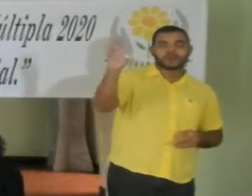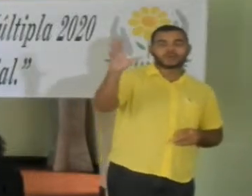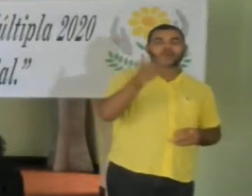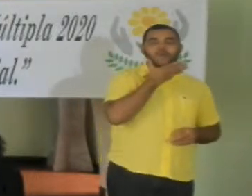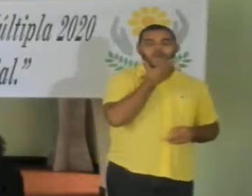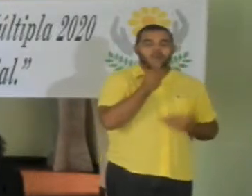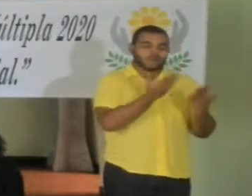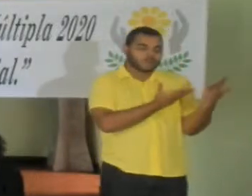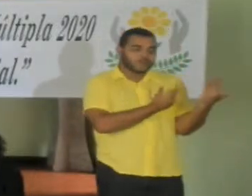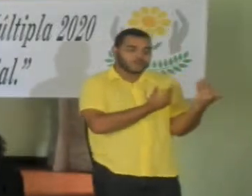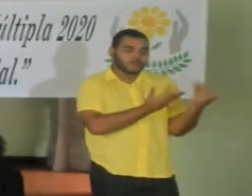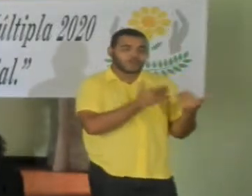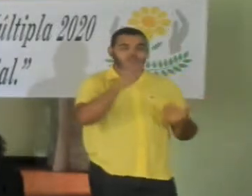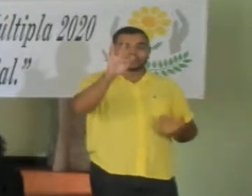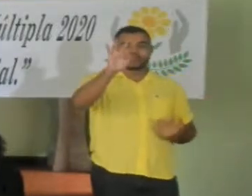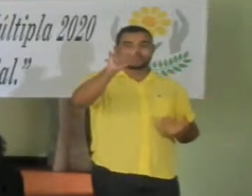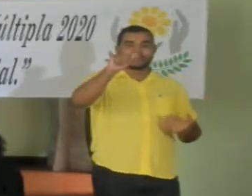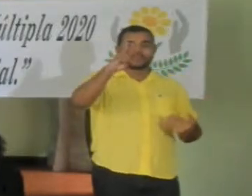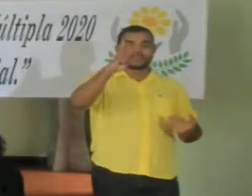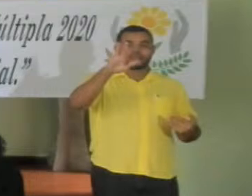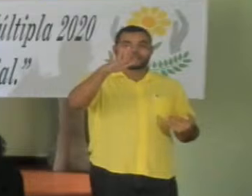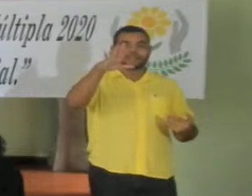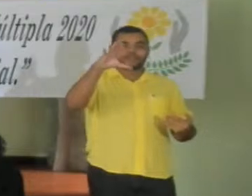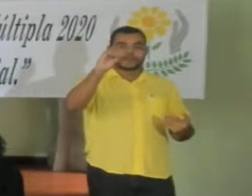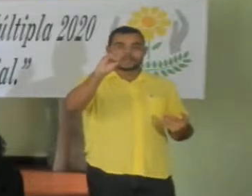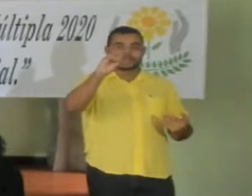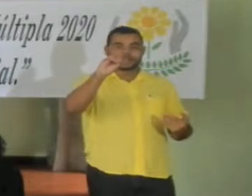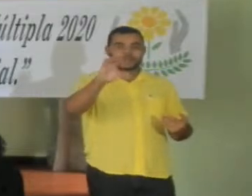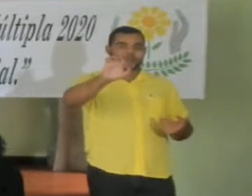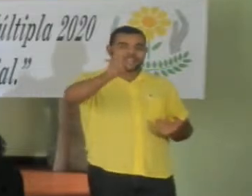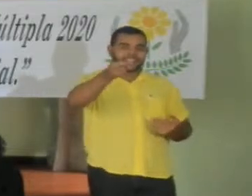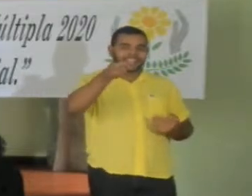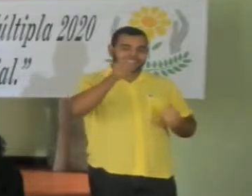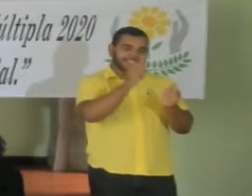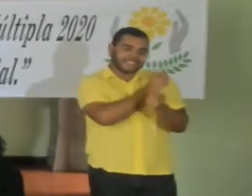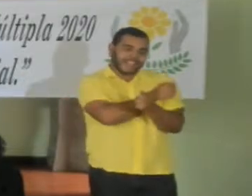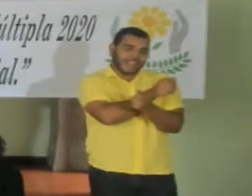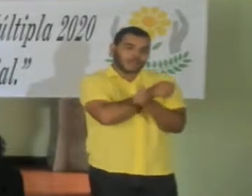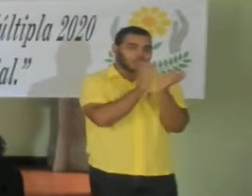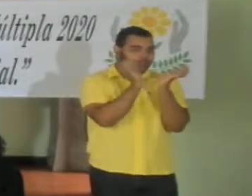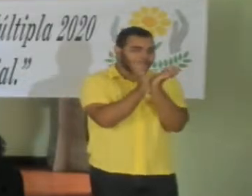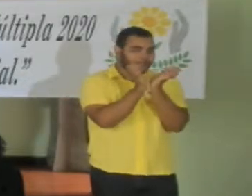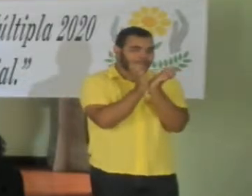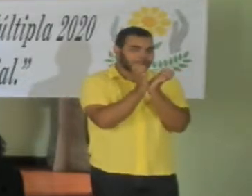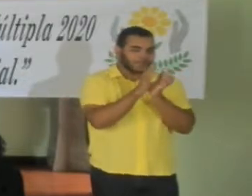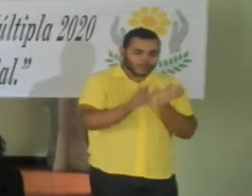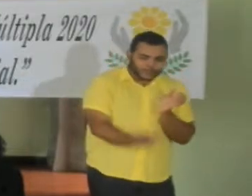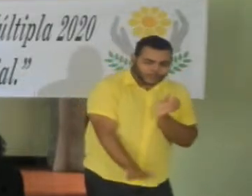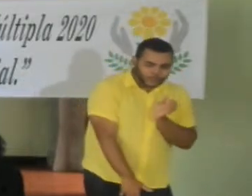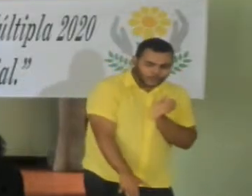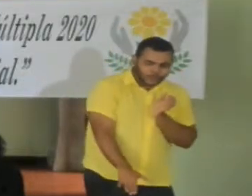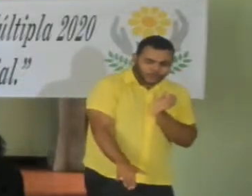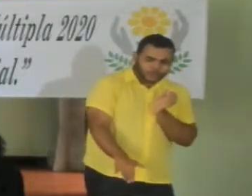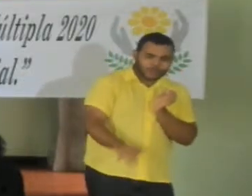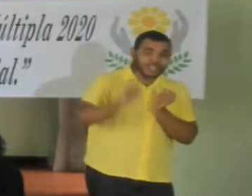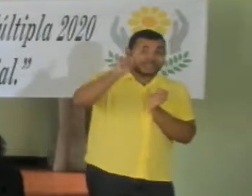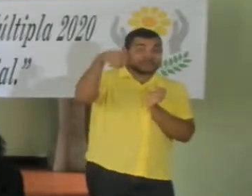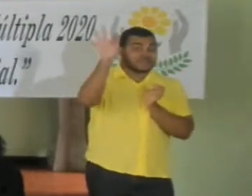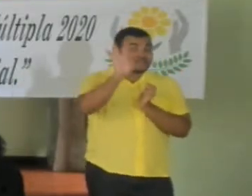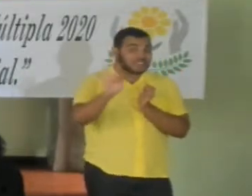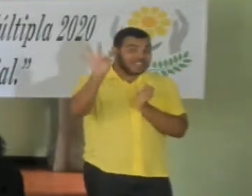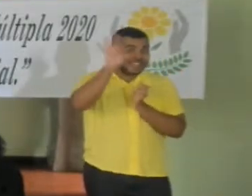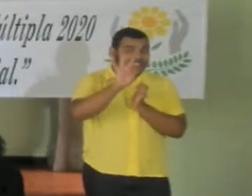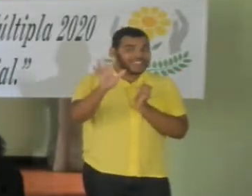jovem Fabrício Ferreira da Silva, ex-aluno da PAI também, pequenininho, né? Depois ele foi para a